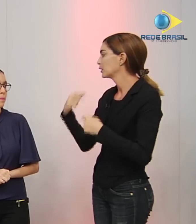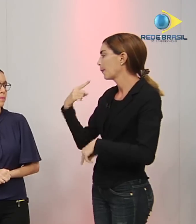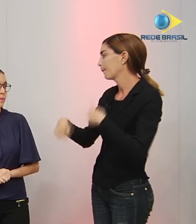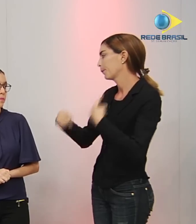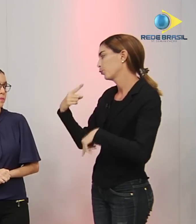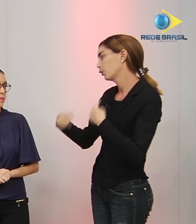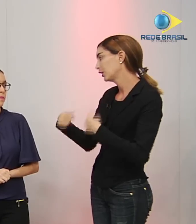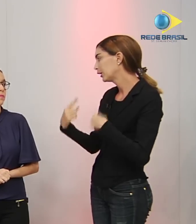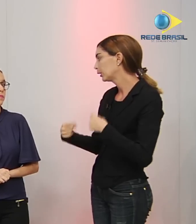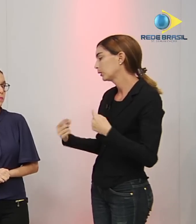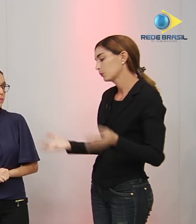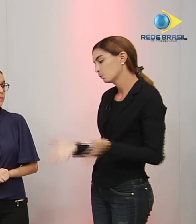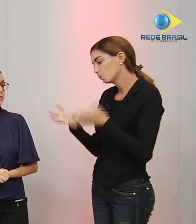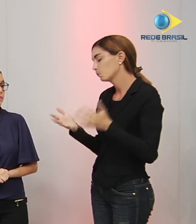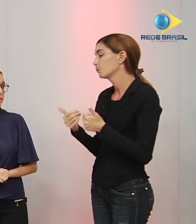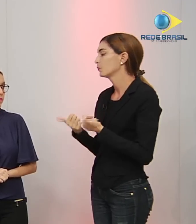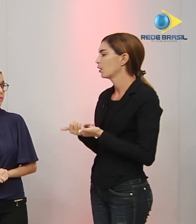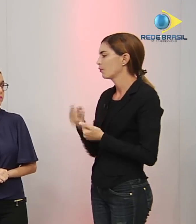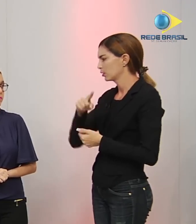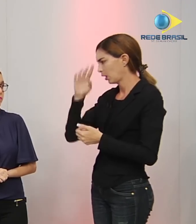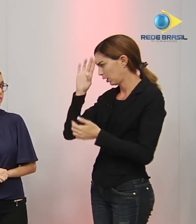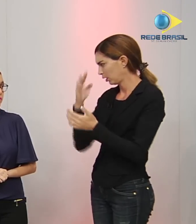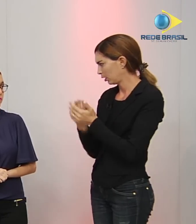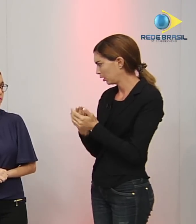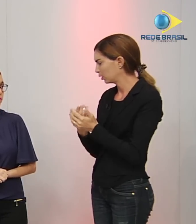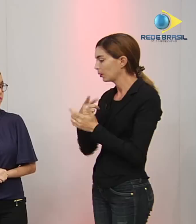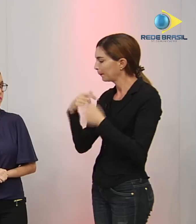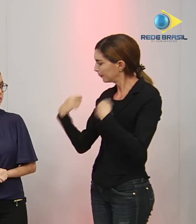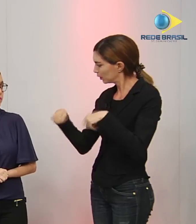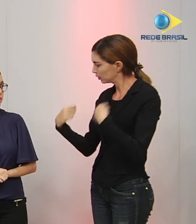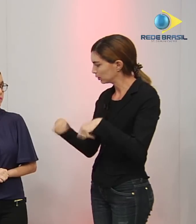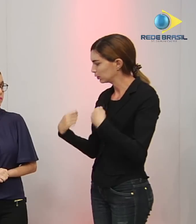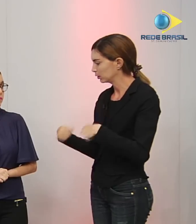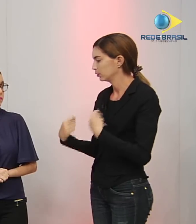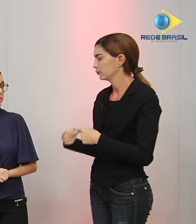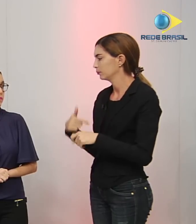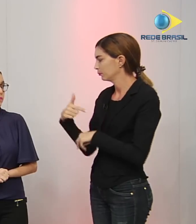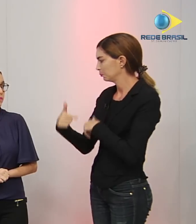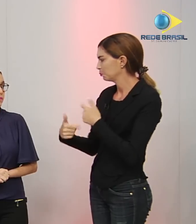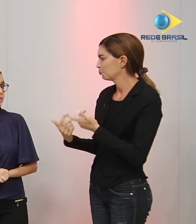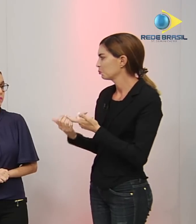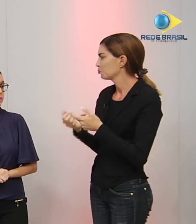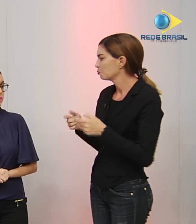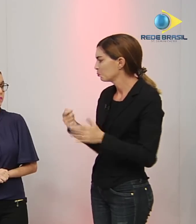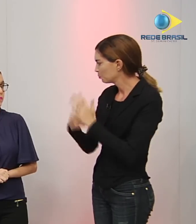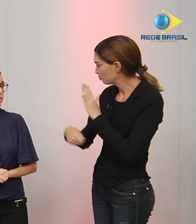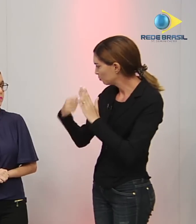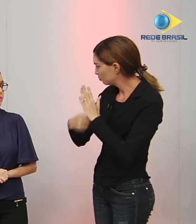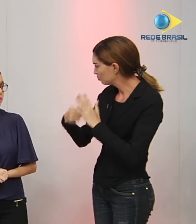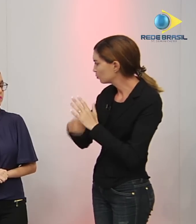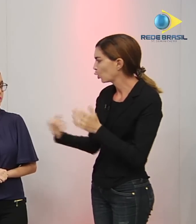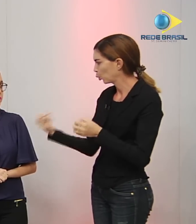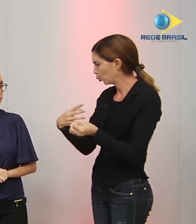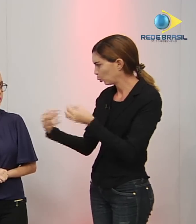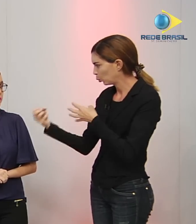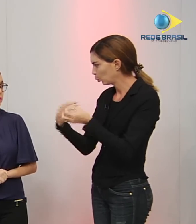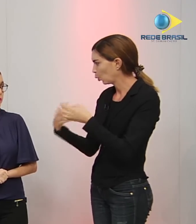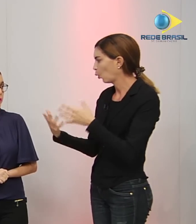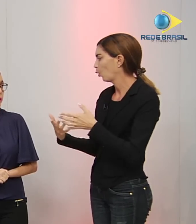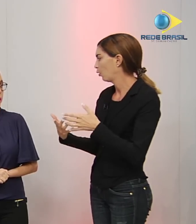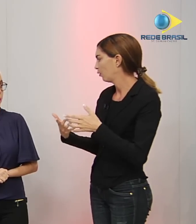efetivas com relação a isso, não Vocês acreditam que precisa se trabalhar mais, se batalhar mais por novas